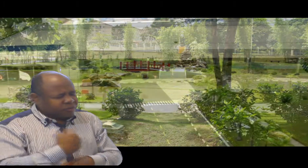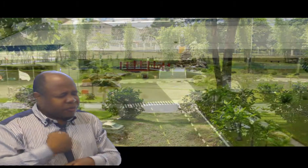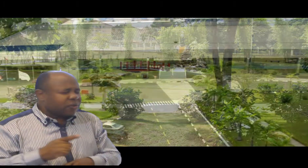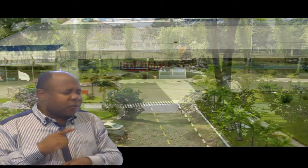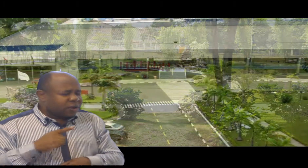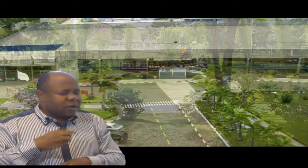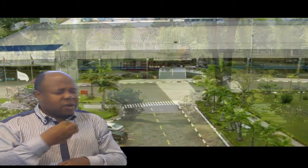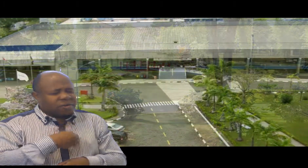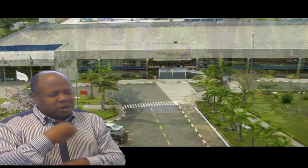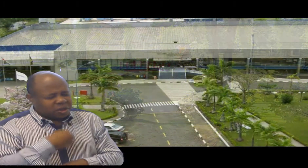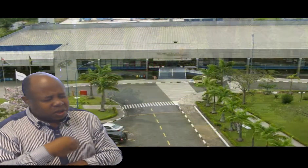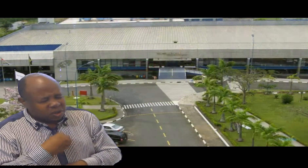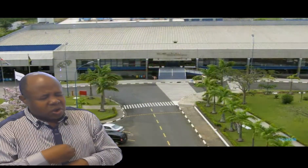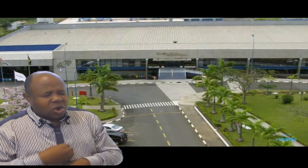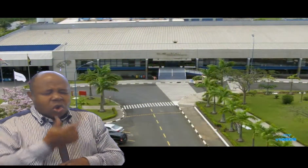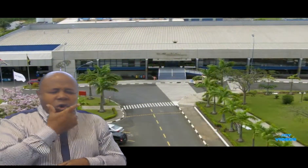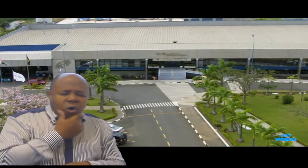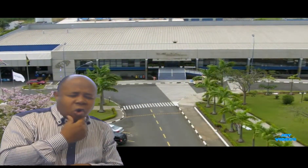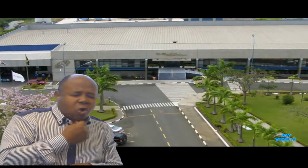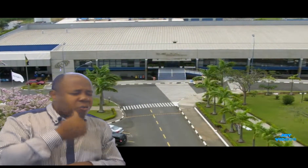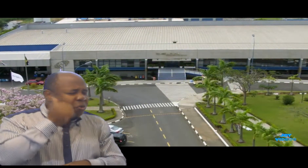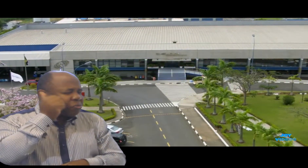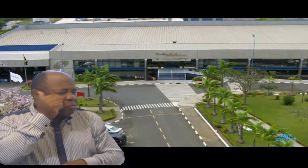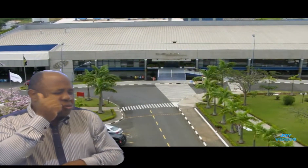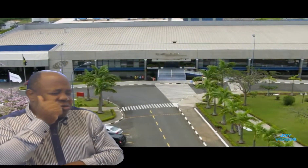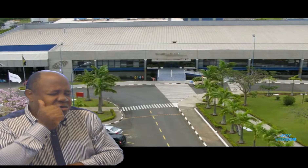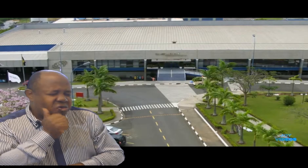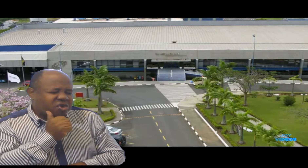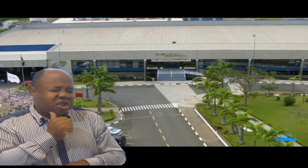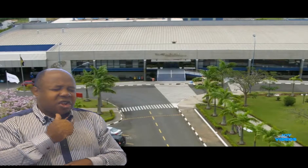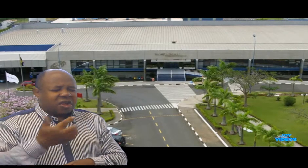desses homens, dessa mulher, desses líderes, Senhor Deus, que